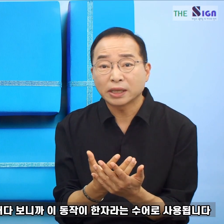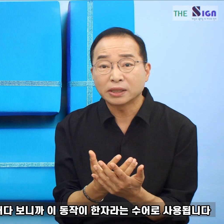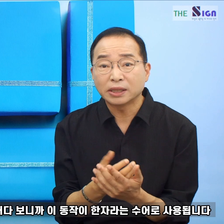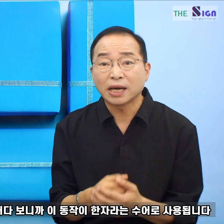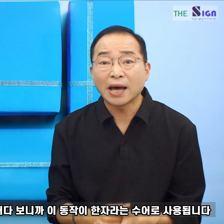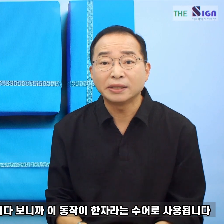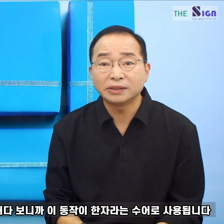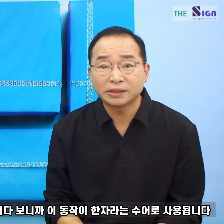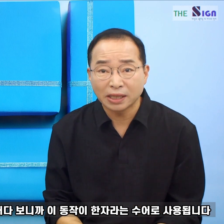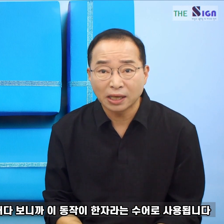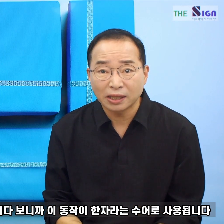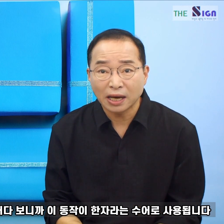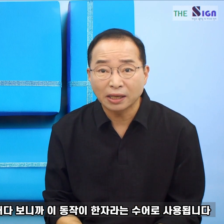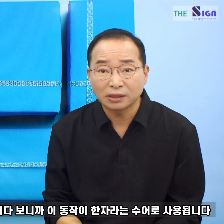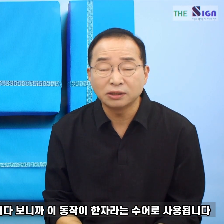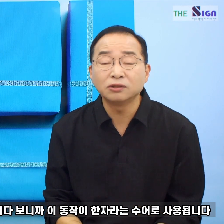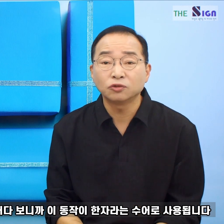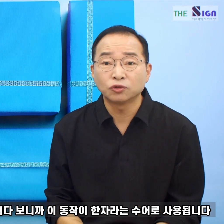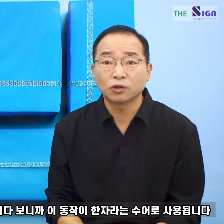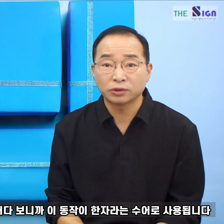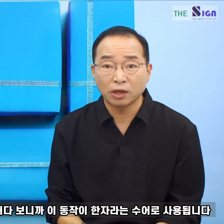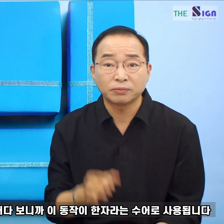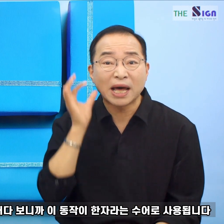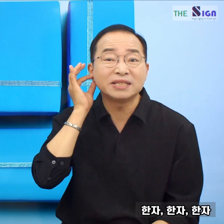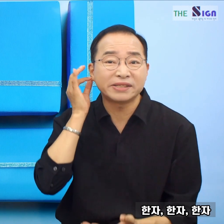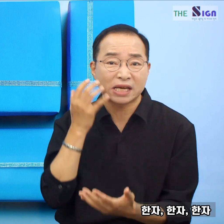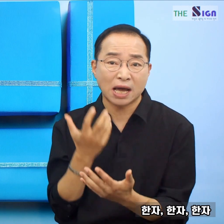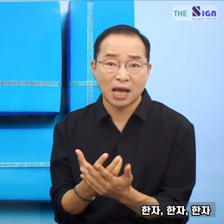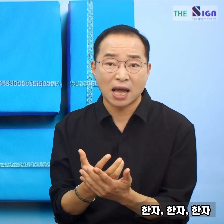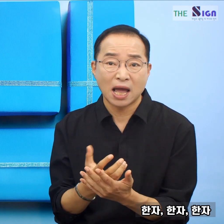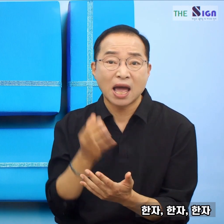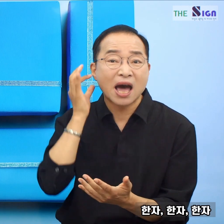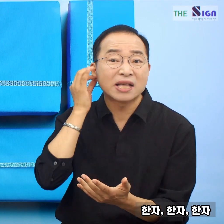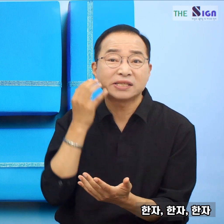동작이 한자라는 수어로 사용합니다. 한자.